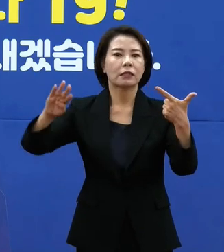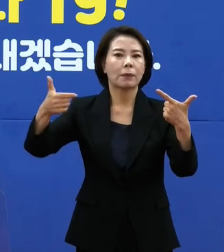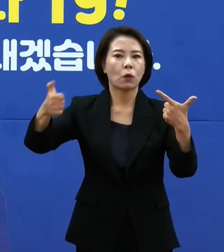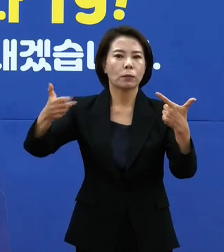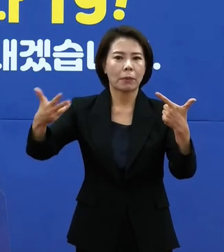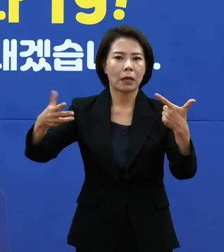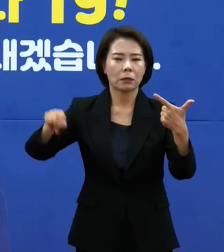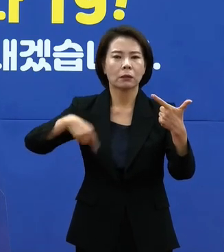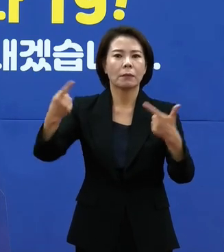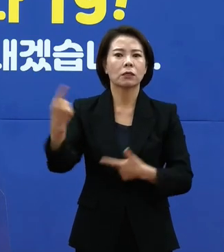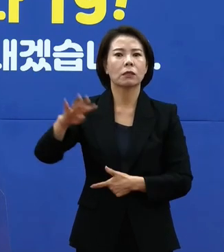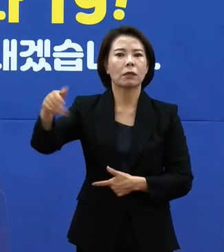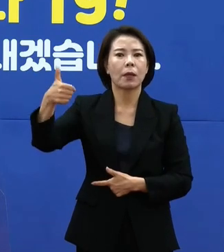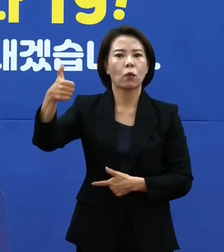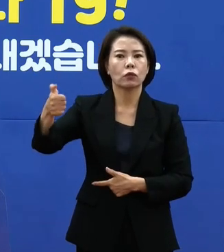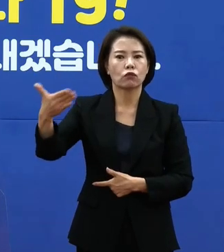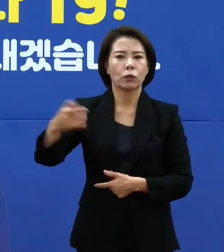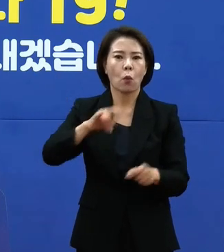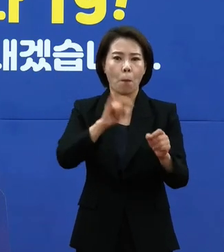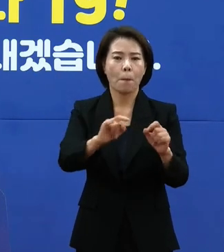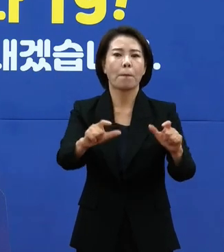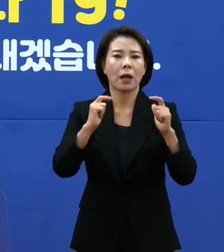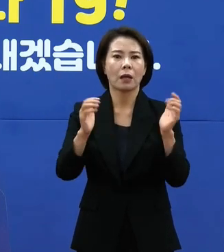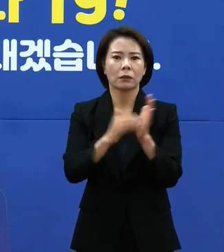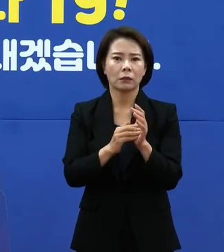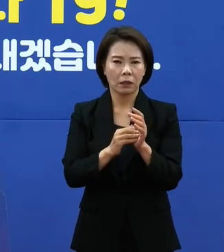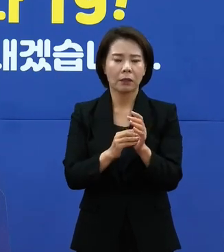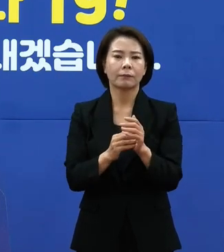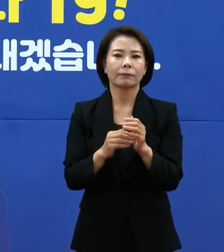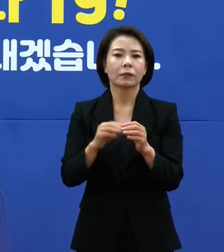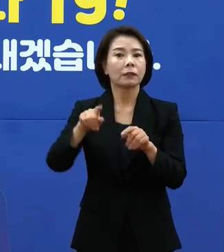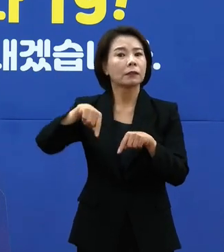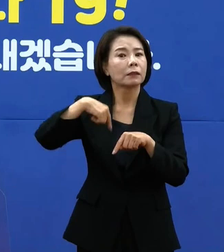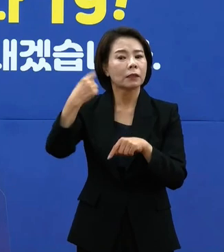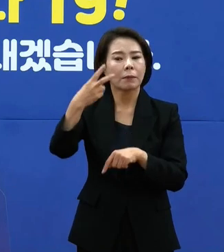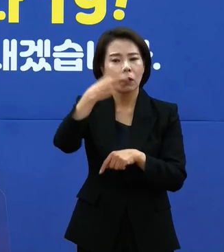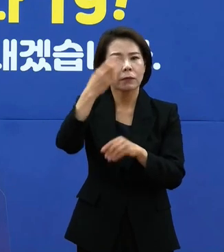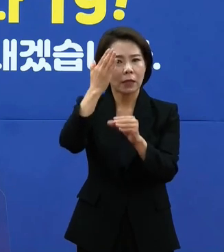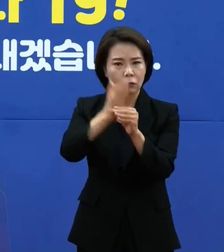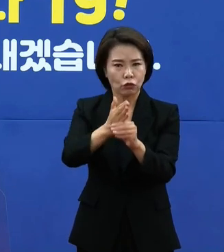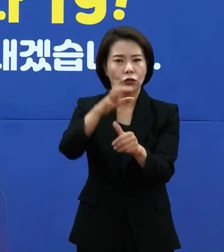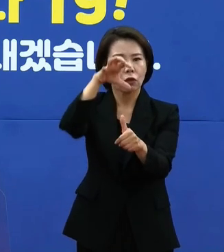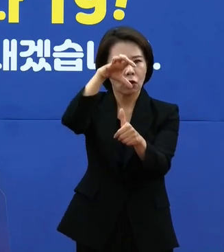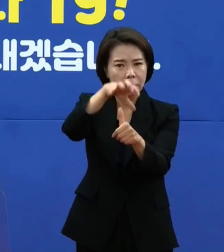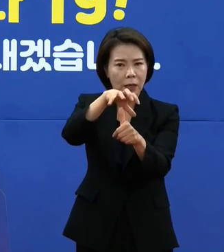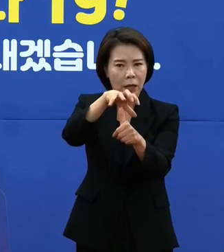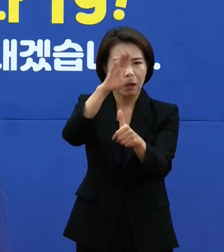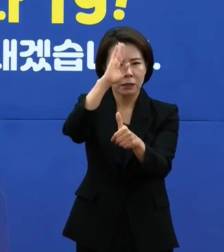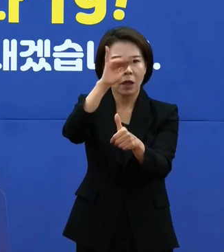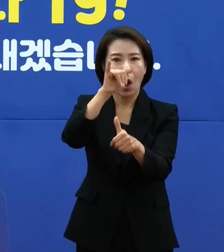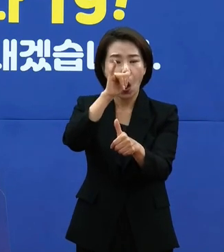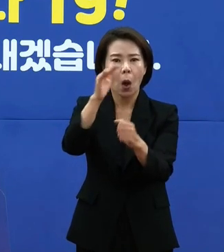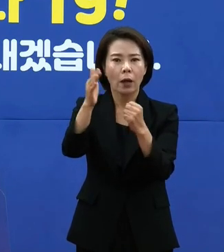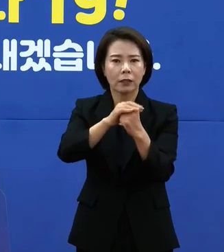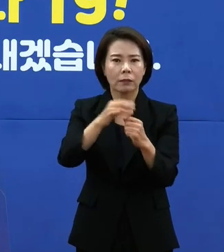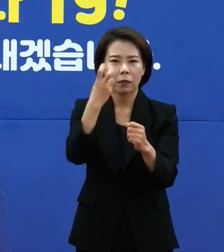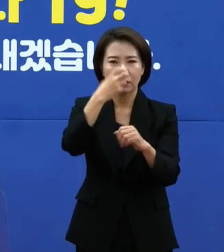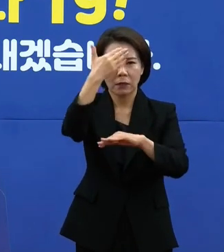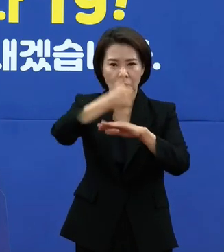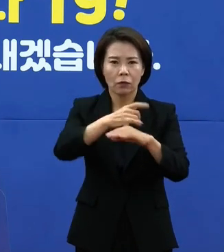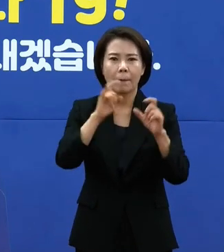이어 1459번도 확진 판정을 받자 접촉자로 분류되어서 자가격리 중 증상이 나타나 검사받은 결과 확진되었습니다.